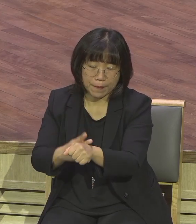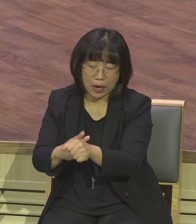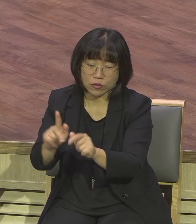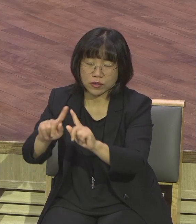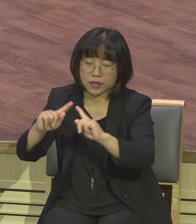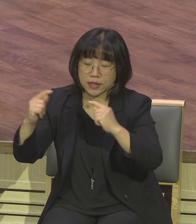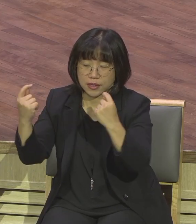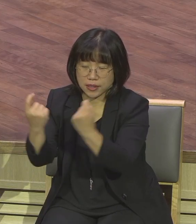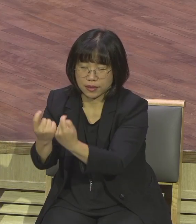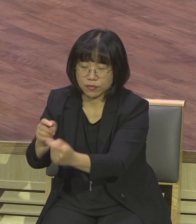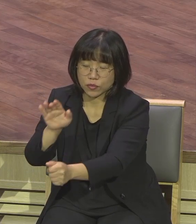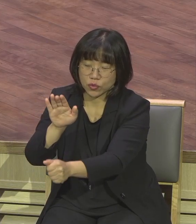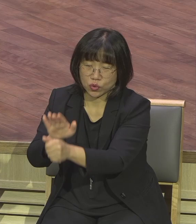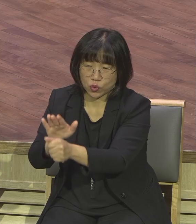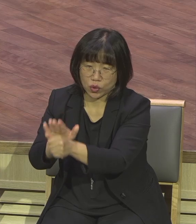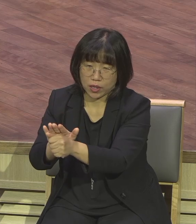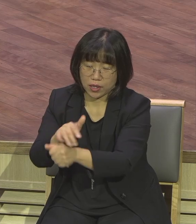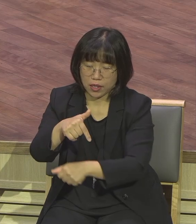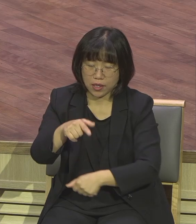완전히 헌신했어요.